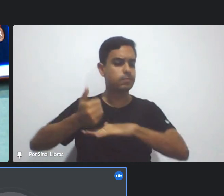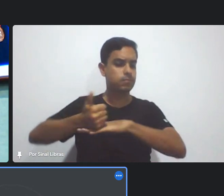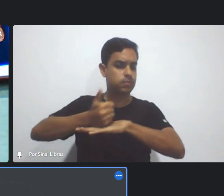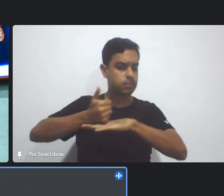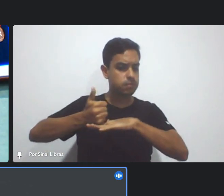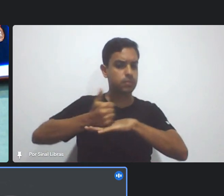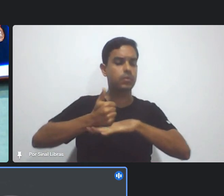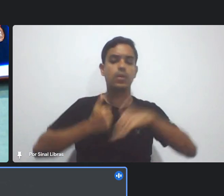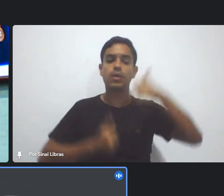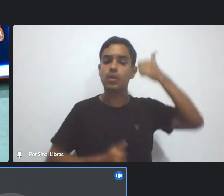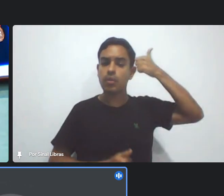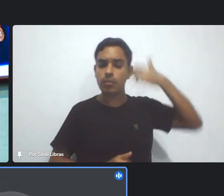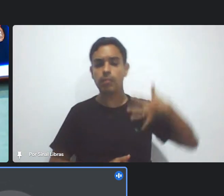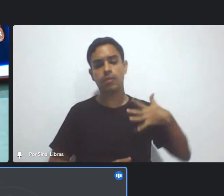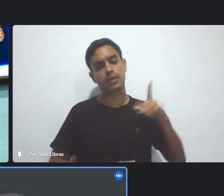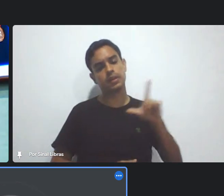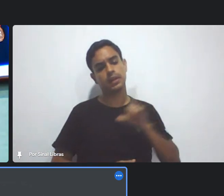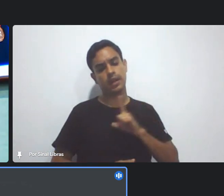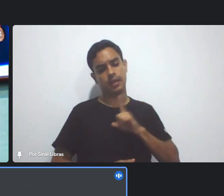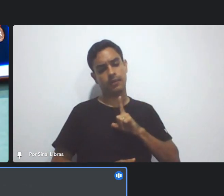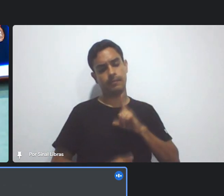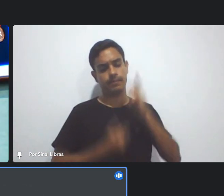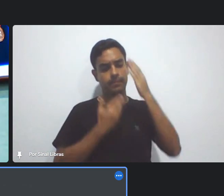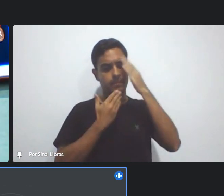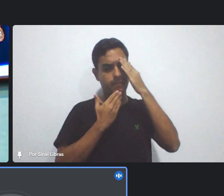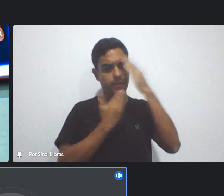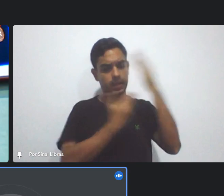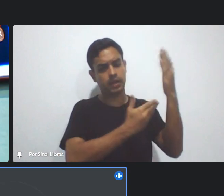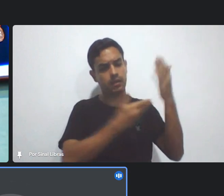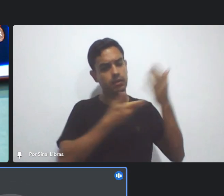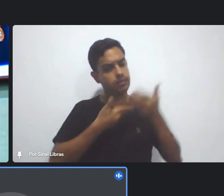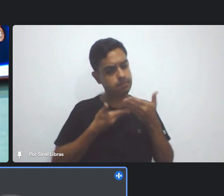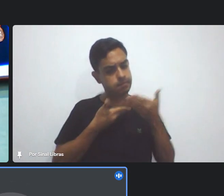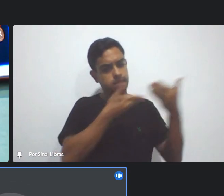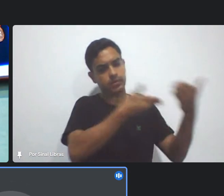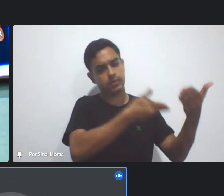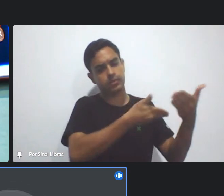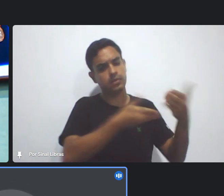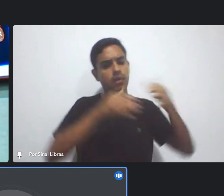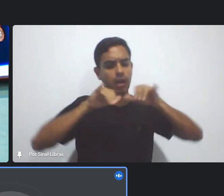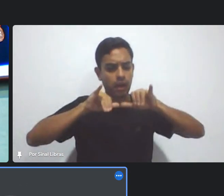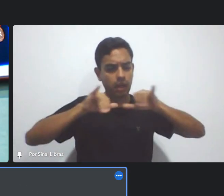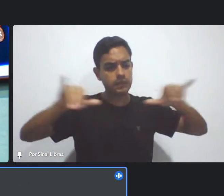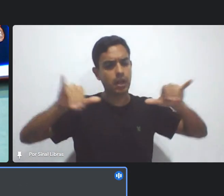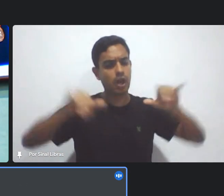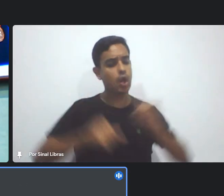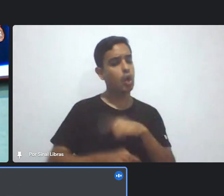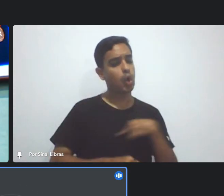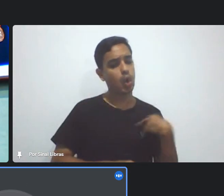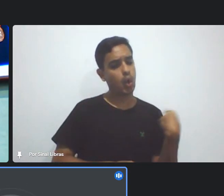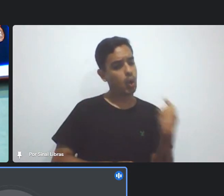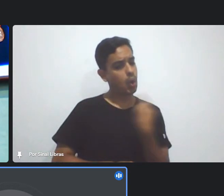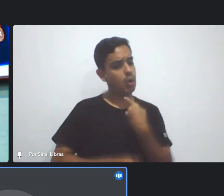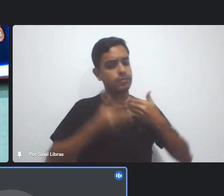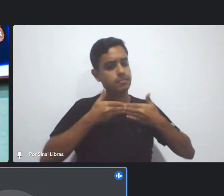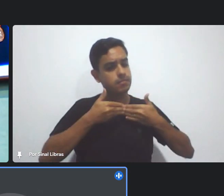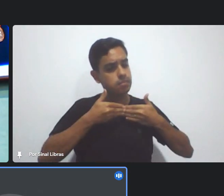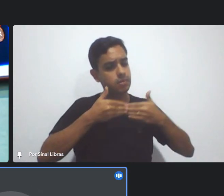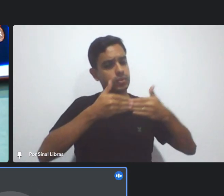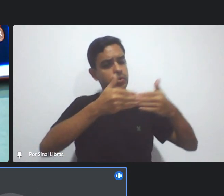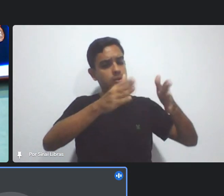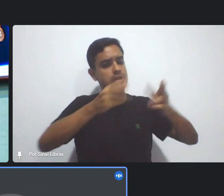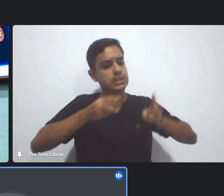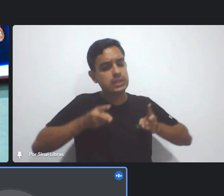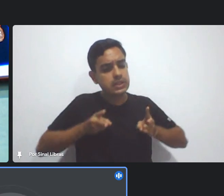quero agradecer pelo convite, dizer que a gente está sempre aberto e é muito importante o